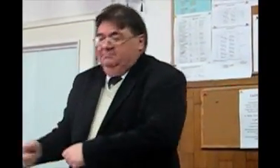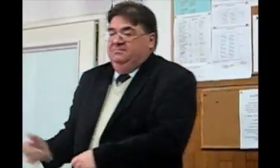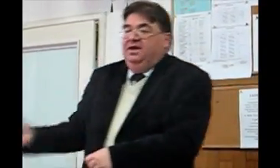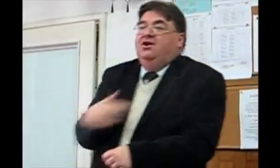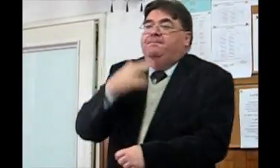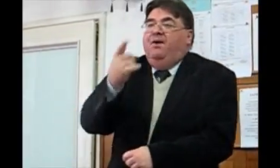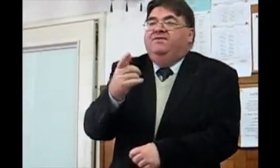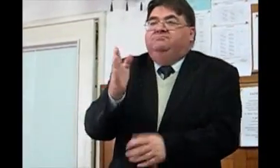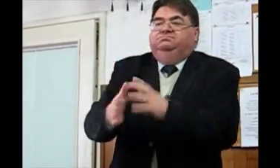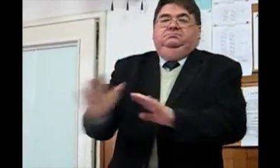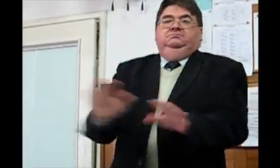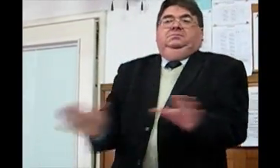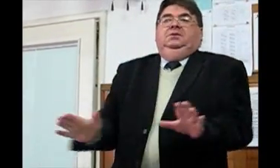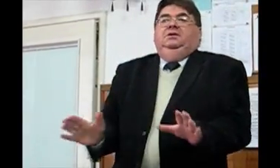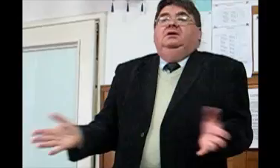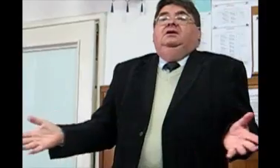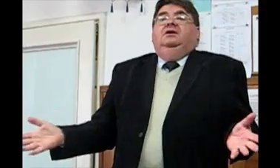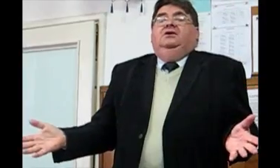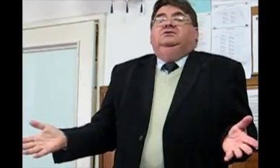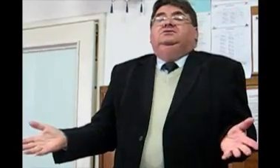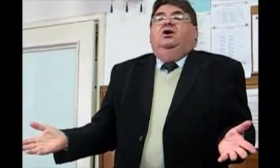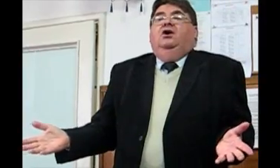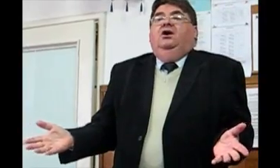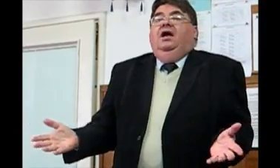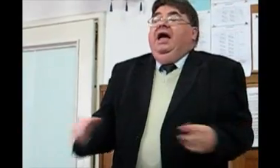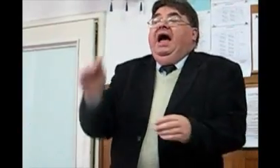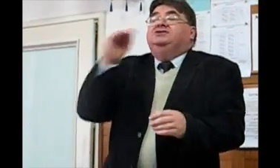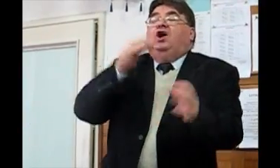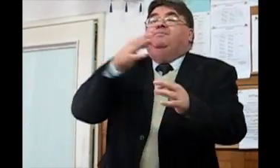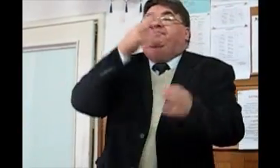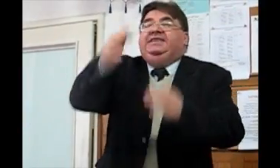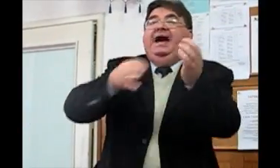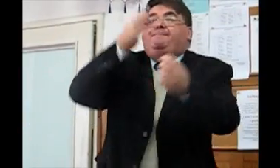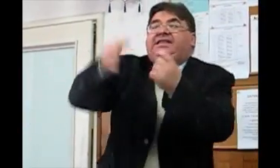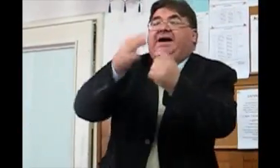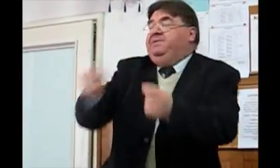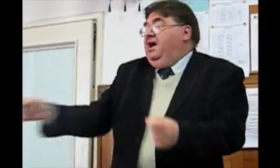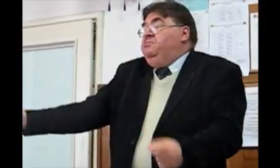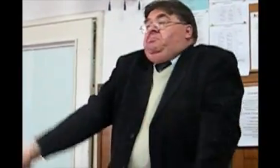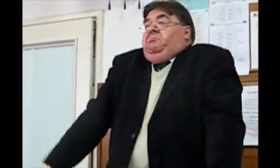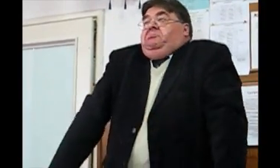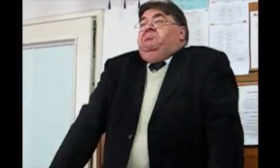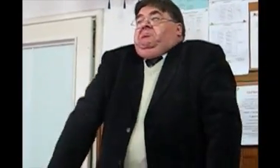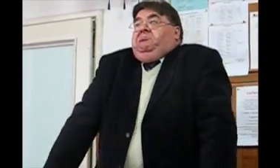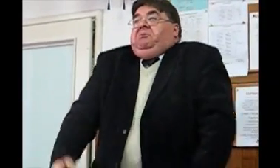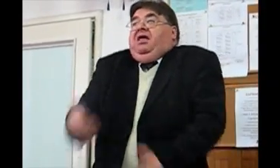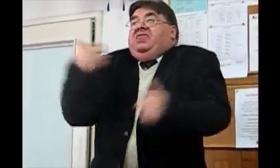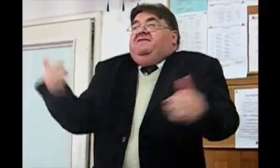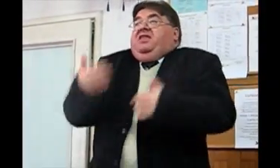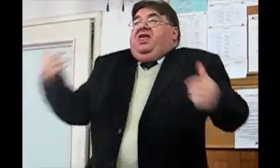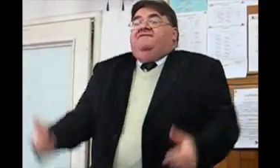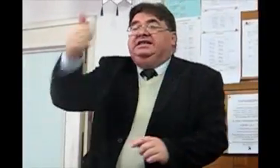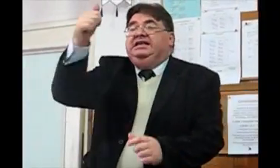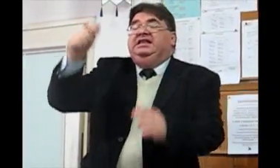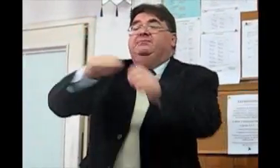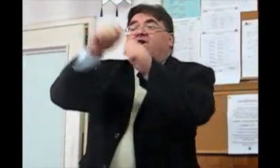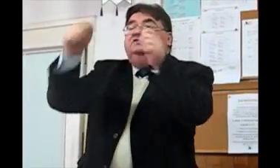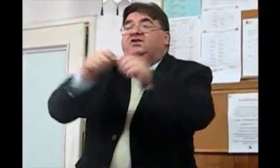to powie, to, a to pytam. Nie, jedynym